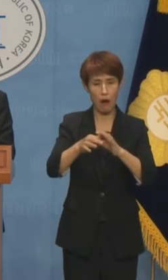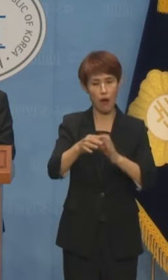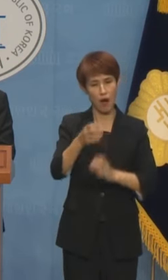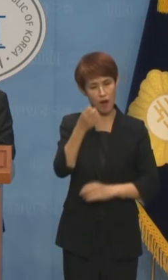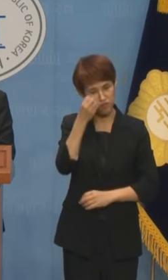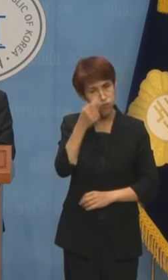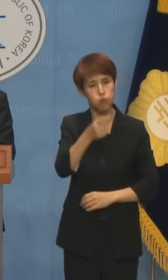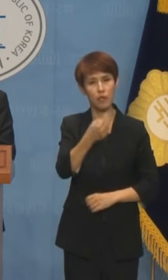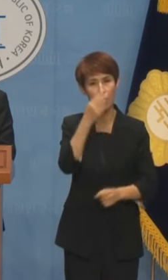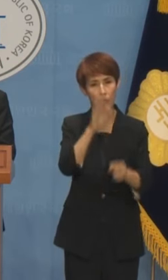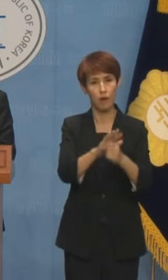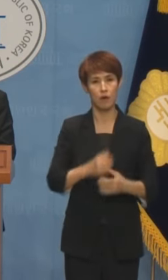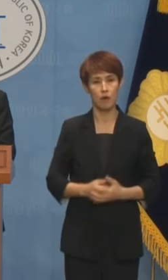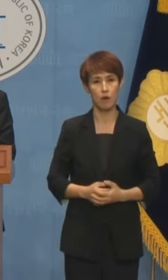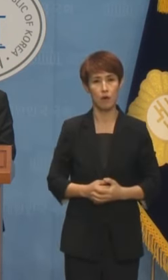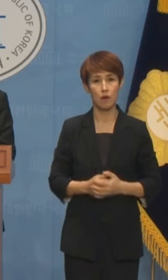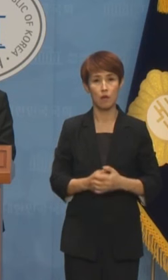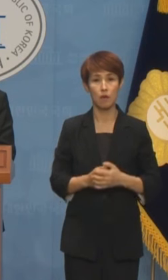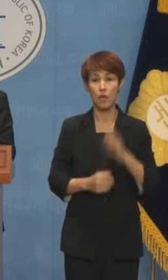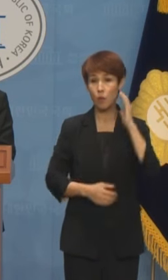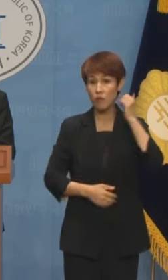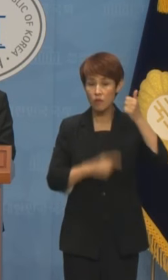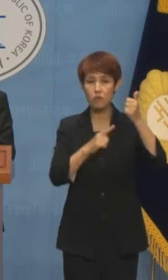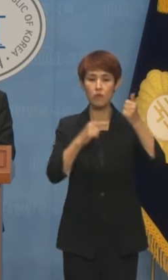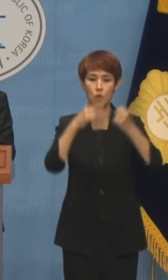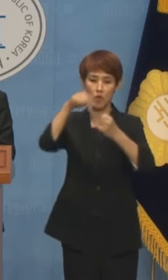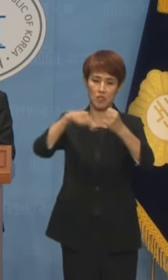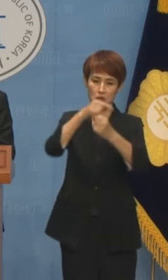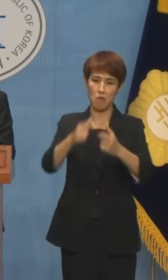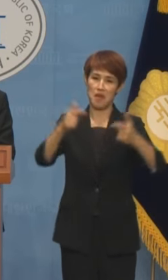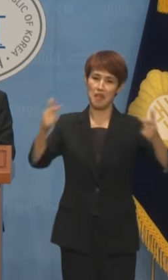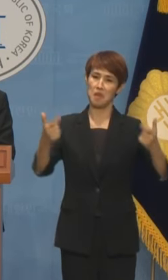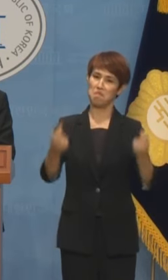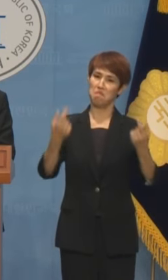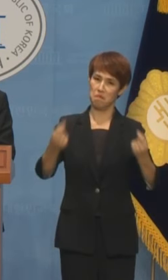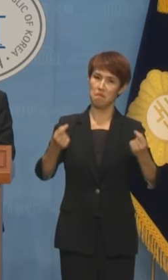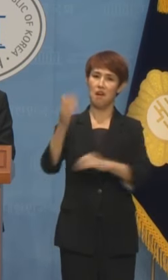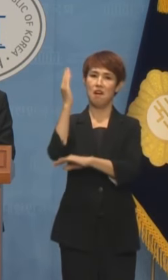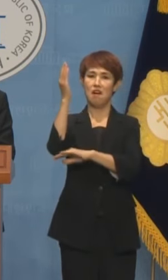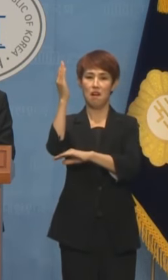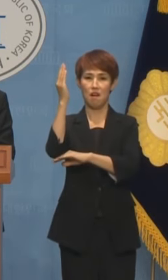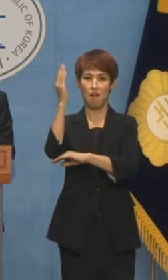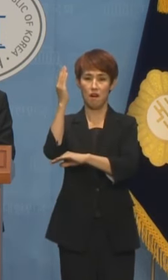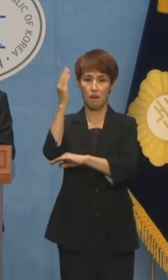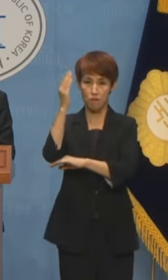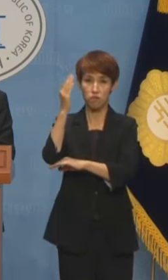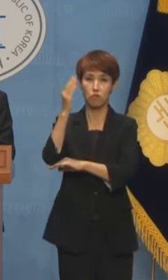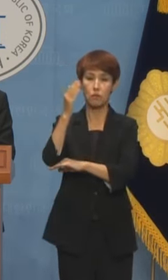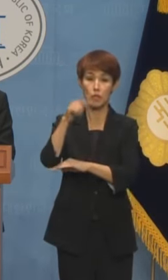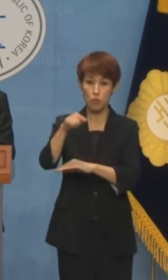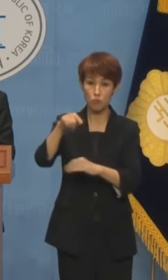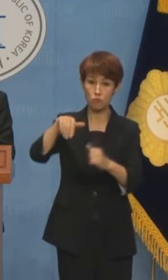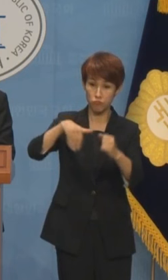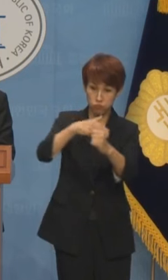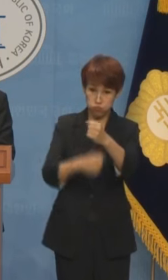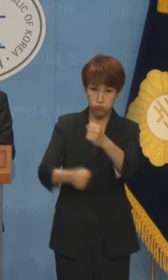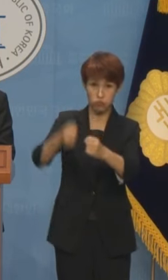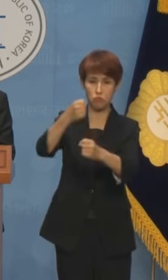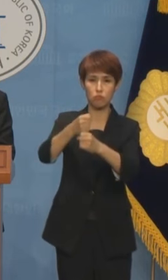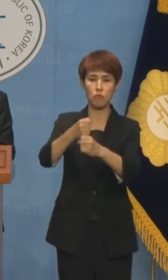가관입니다. 윤 대통령은 원전 확대 정책의 정당성을 강조하며 원전 생태계의 복원이 수백조